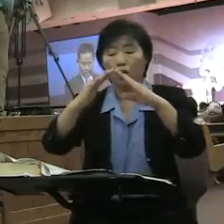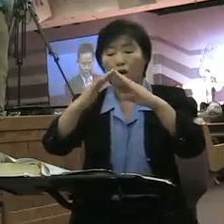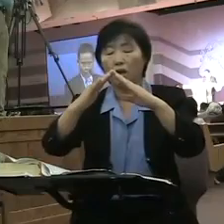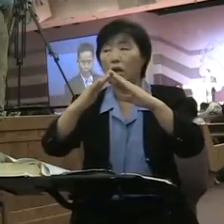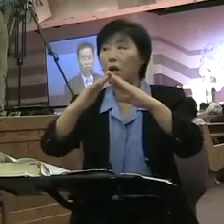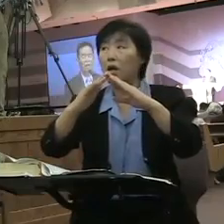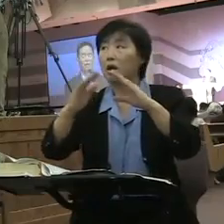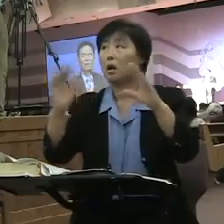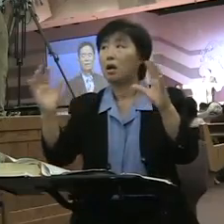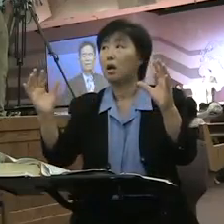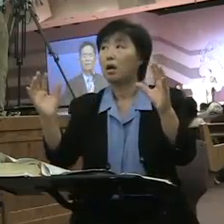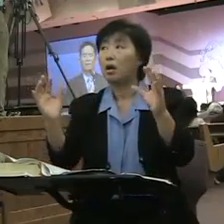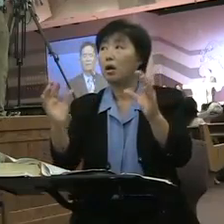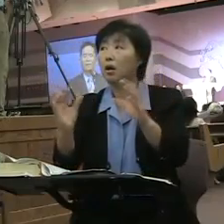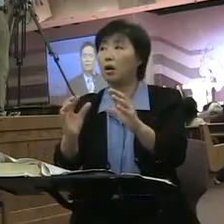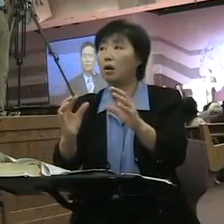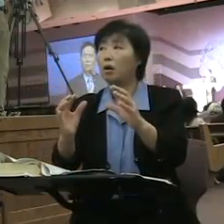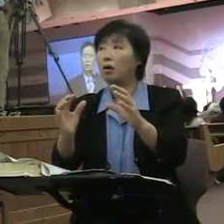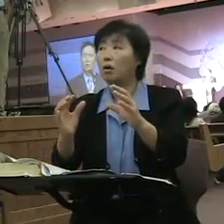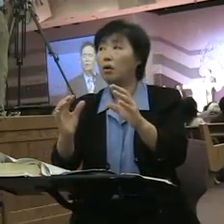한인교회협의회에서 후원하는